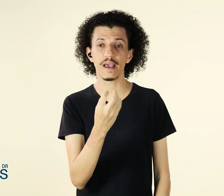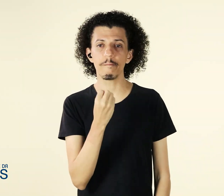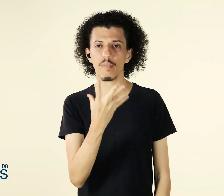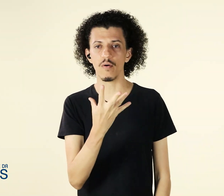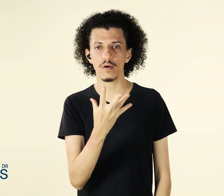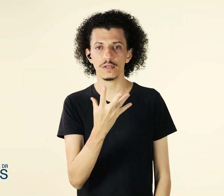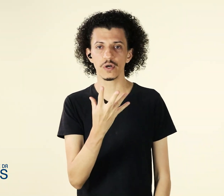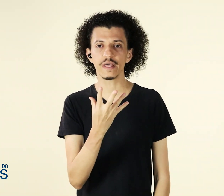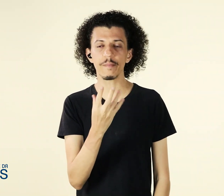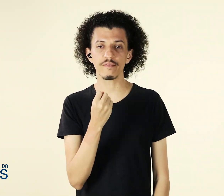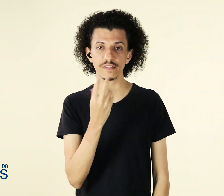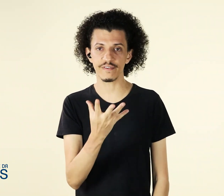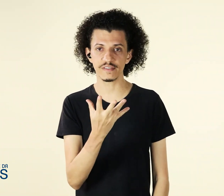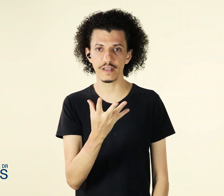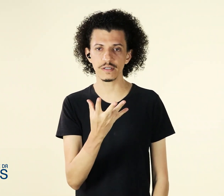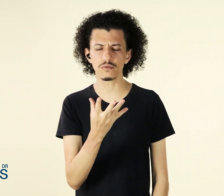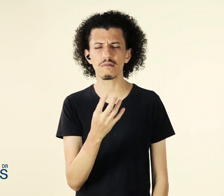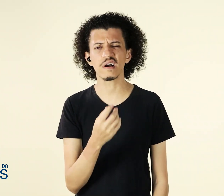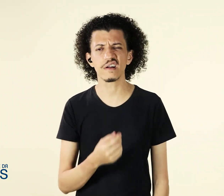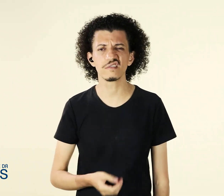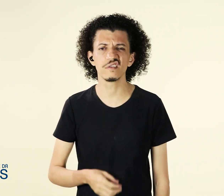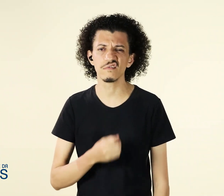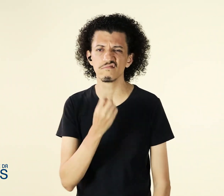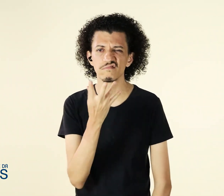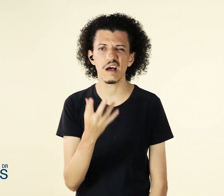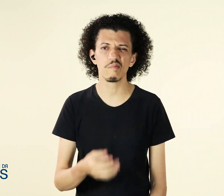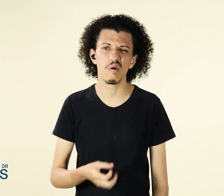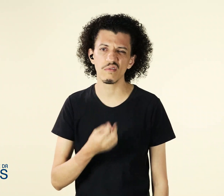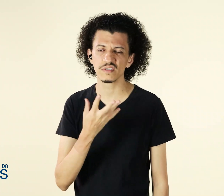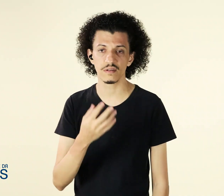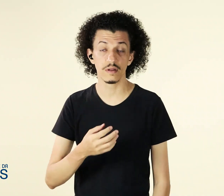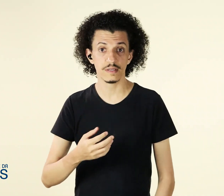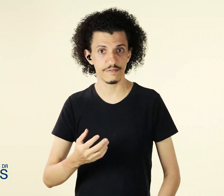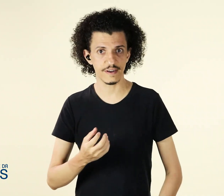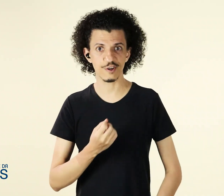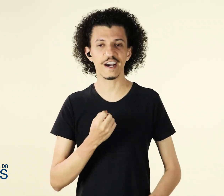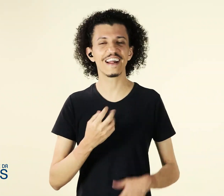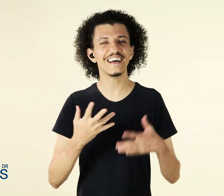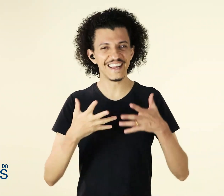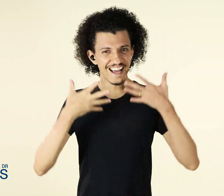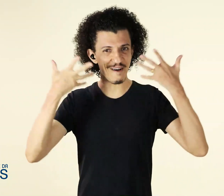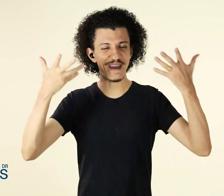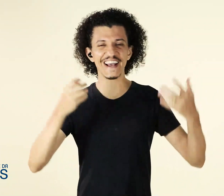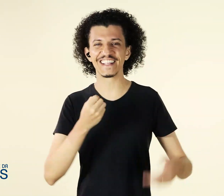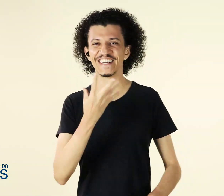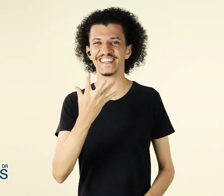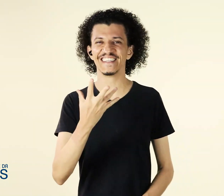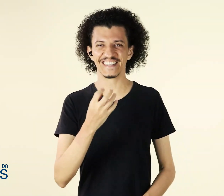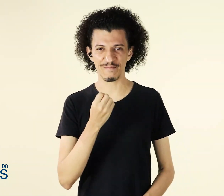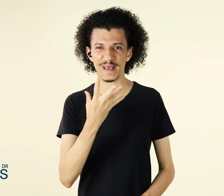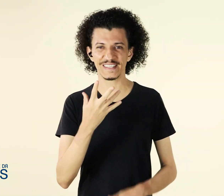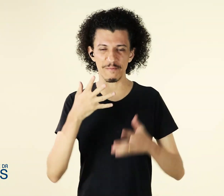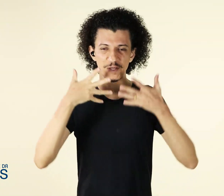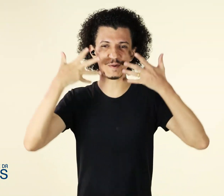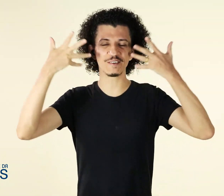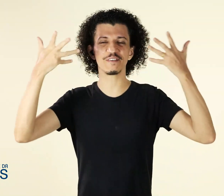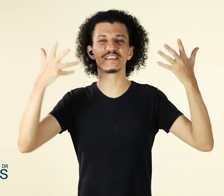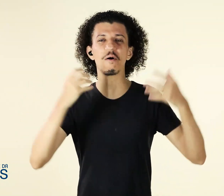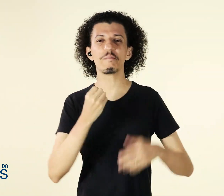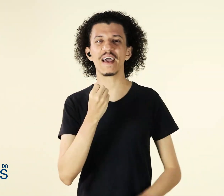é bom. Só que para você fazer isso, não é com a cara assim, tá bom, não. Você faz com a cara aberta. Então percebe que a expressão facial é